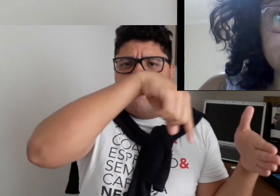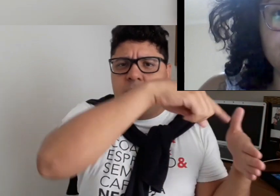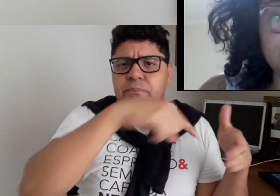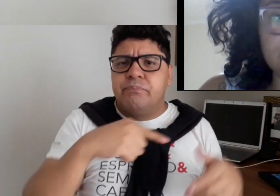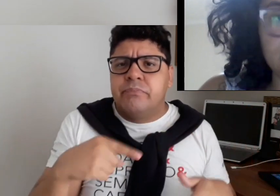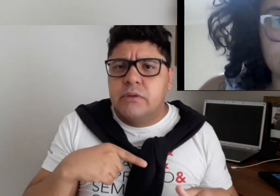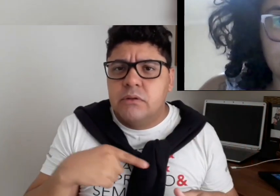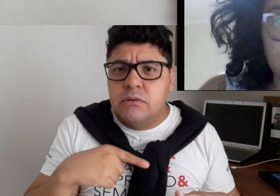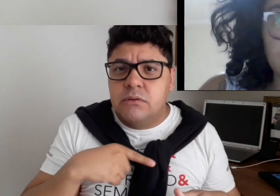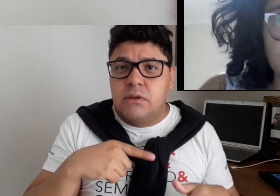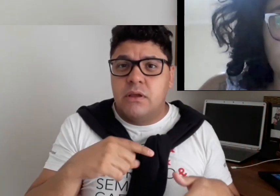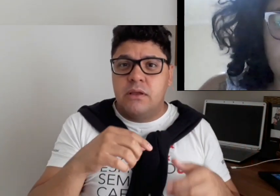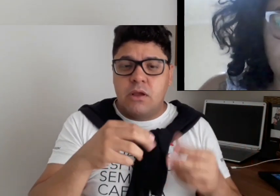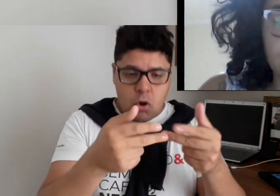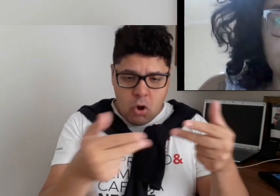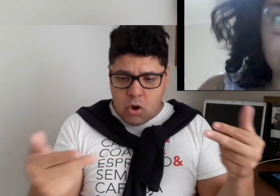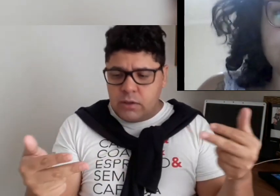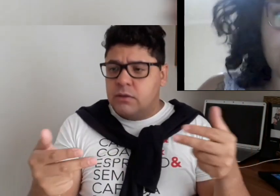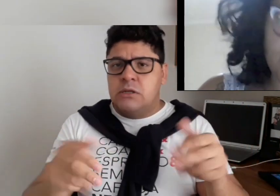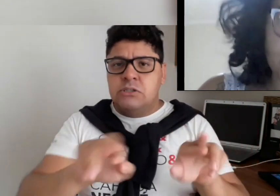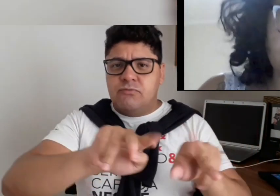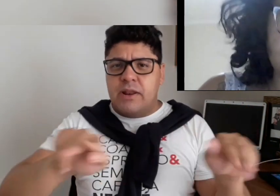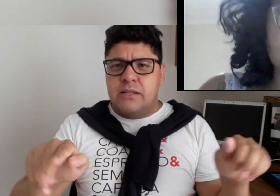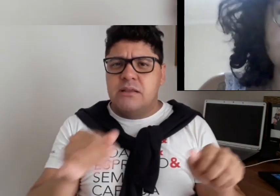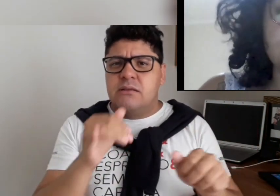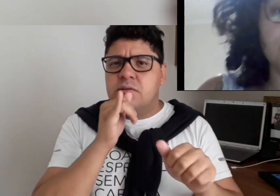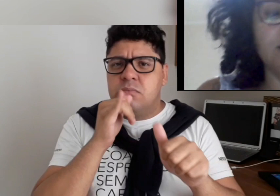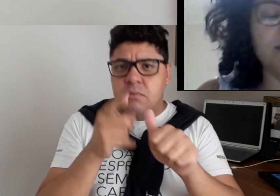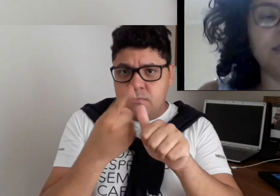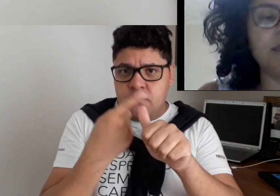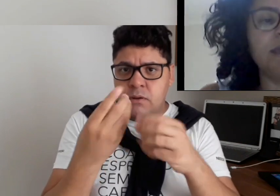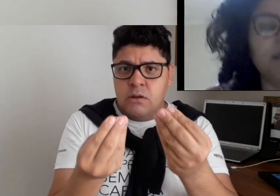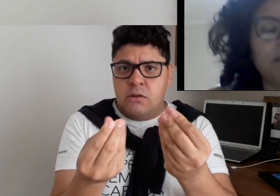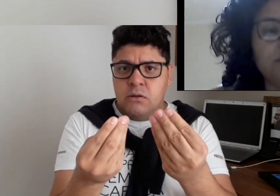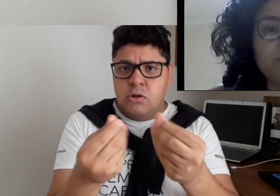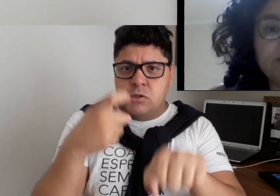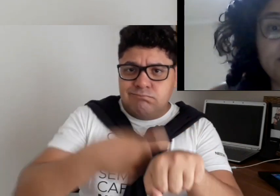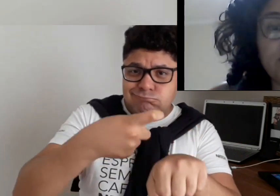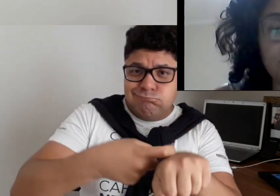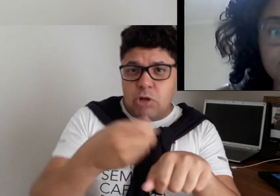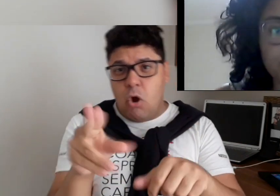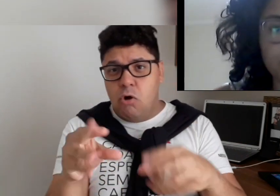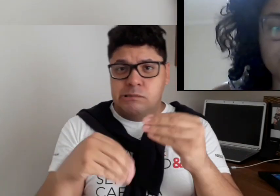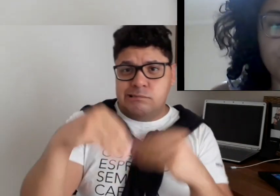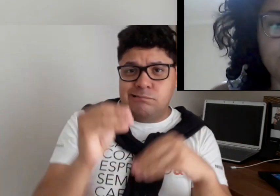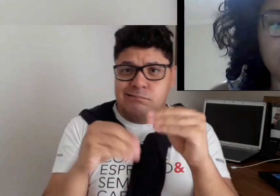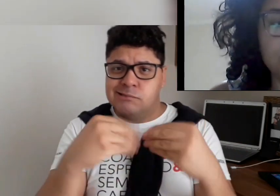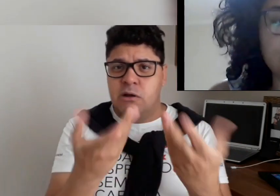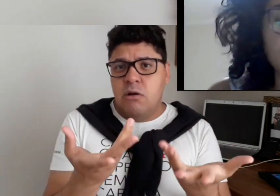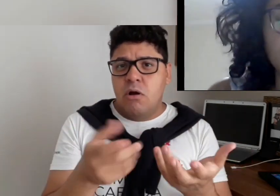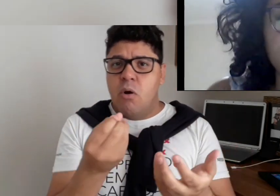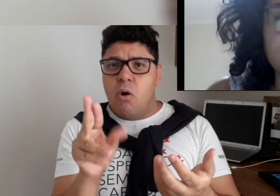as fases físicas das substâncias. Então, a gente sabe que as substâncias, os materiais,